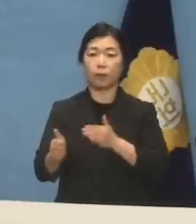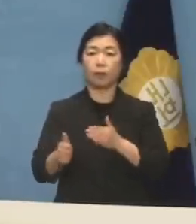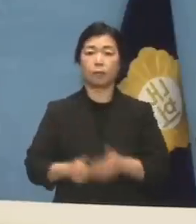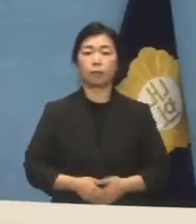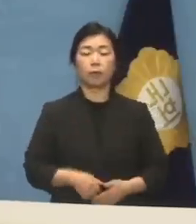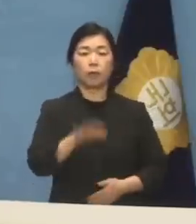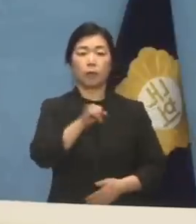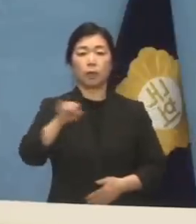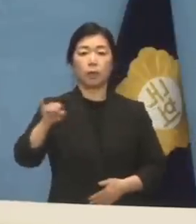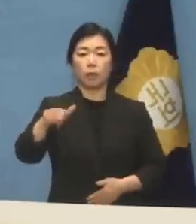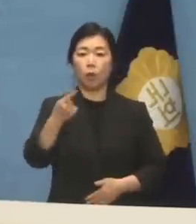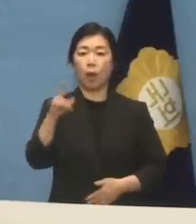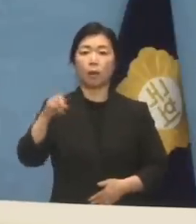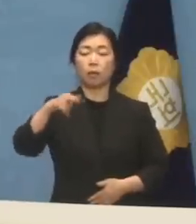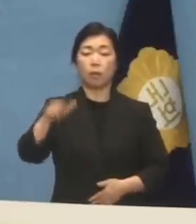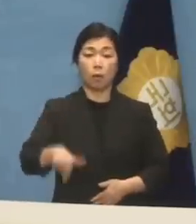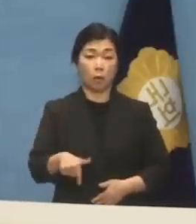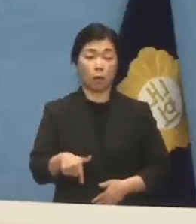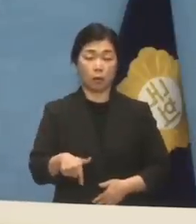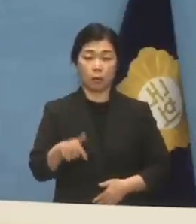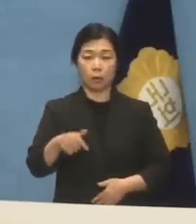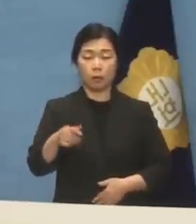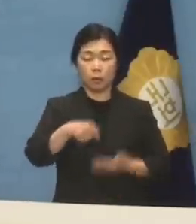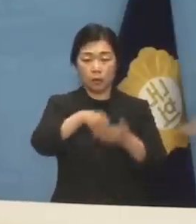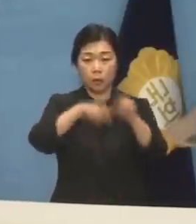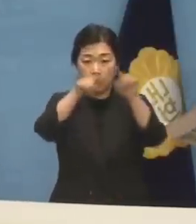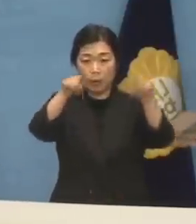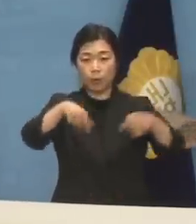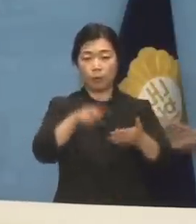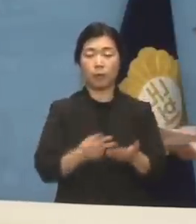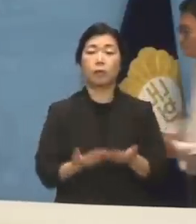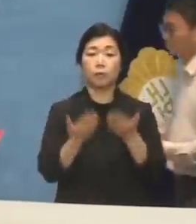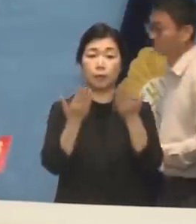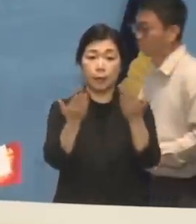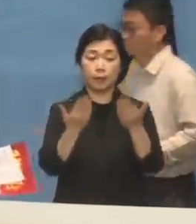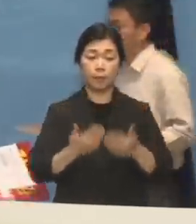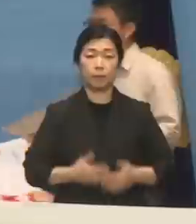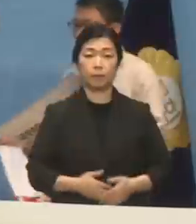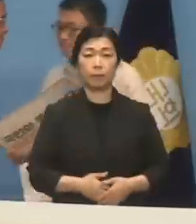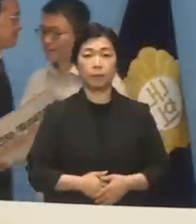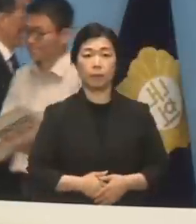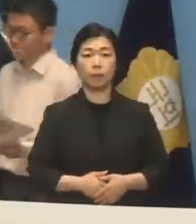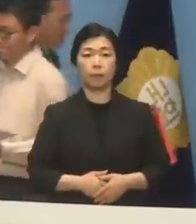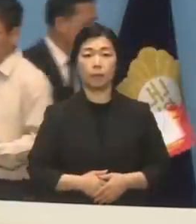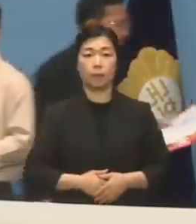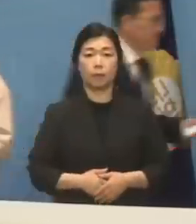우리 이광석 촛불행동 문예위원장님 기자회견문 낭독하겠습니다.